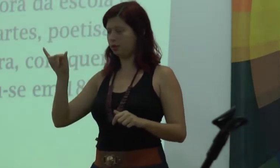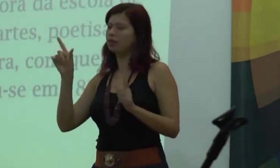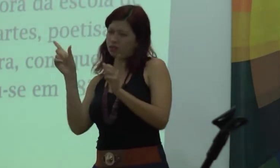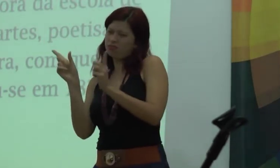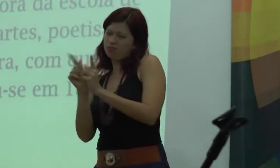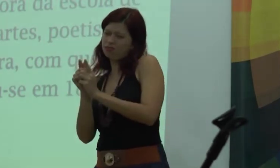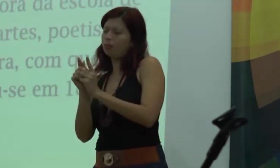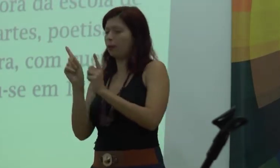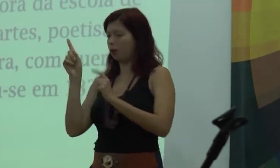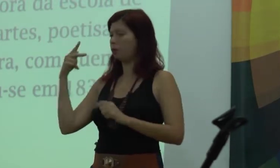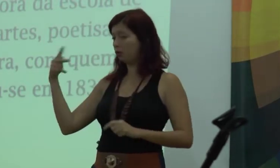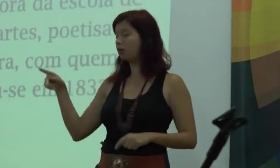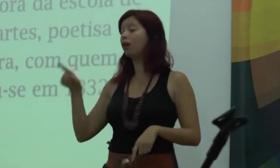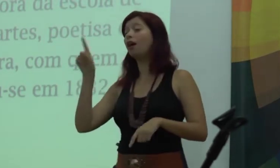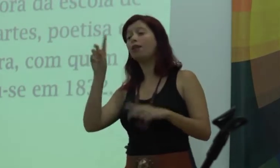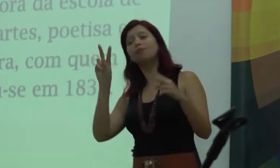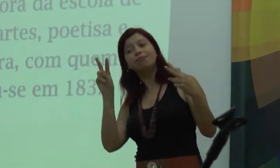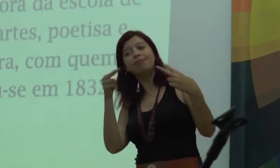Gabriele.